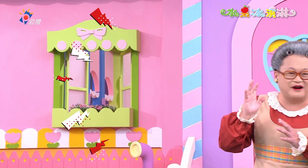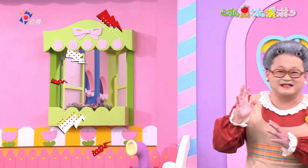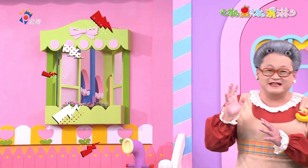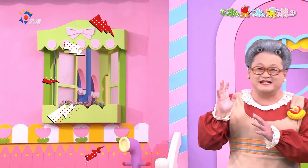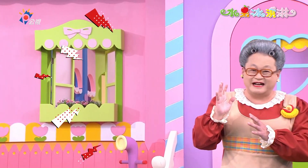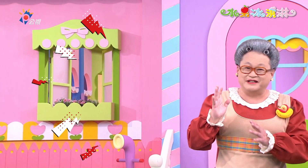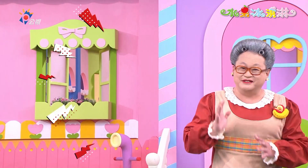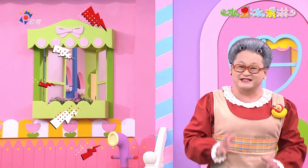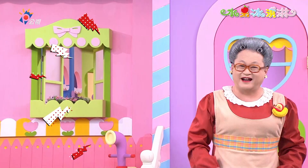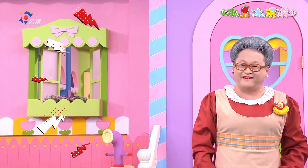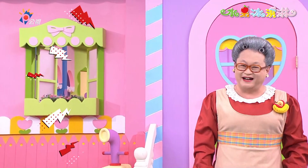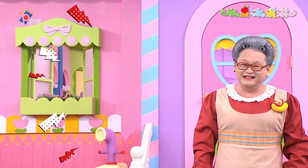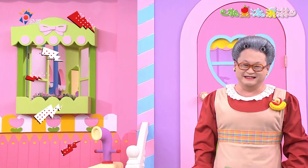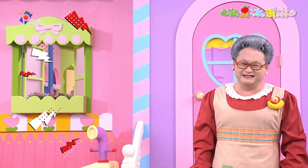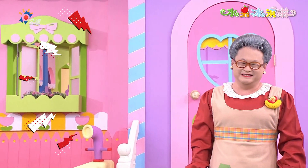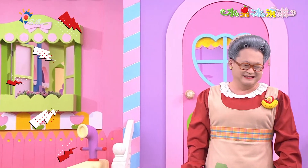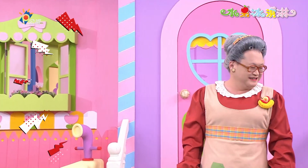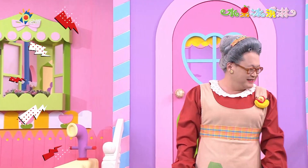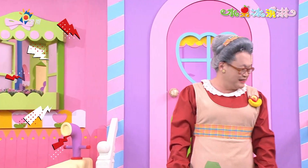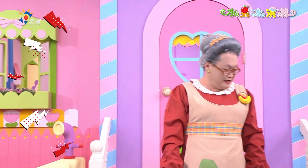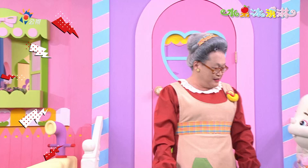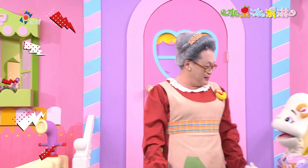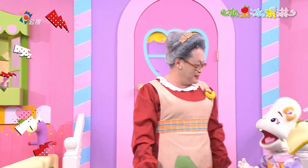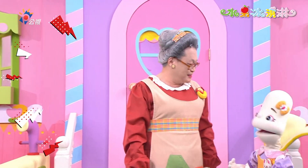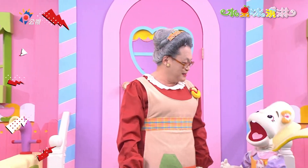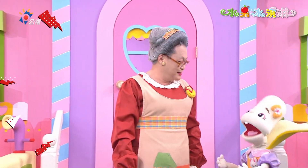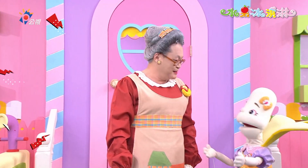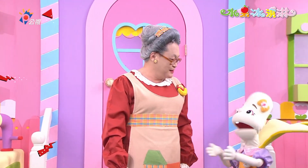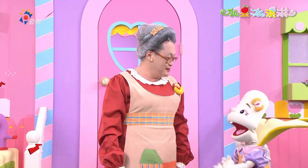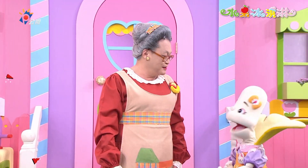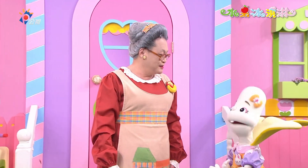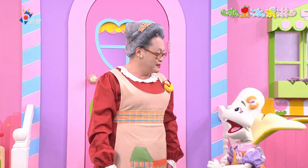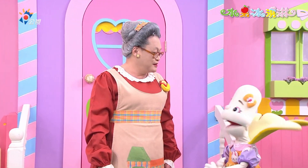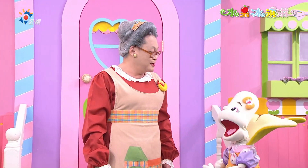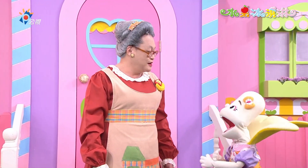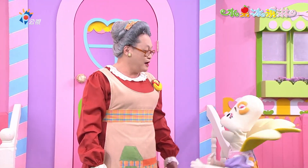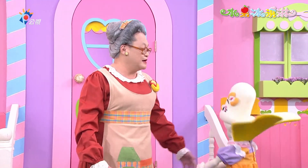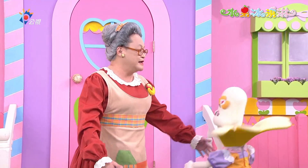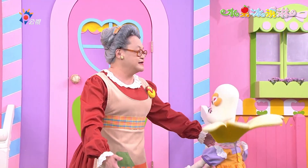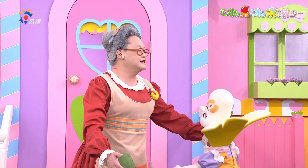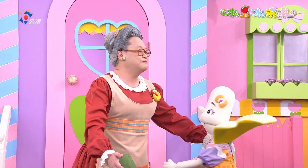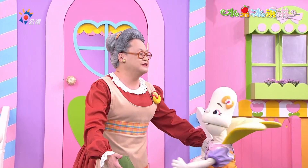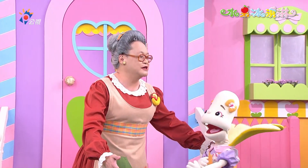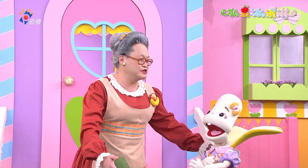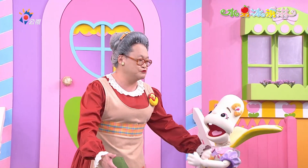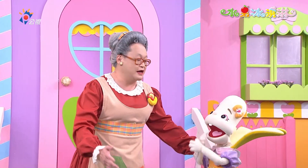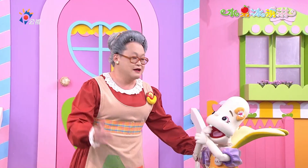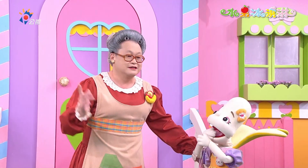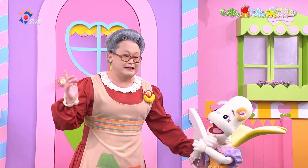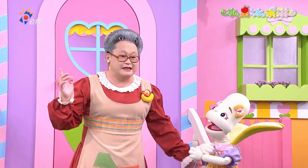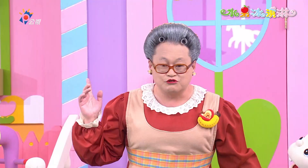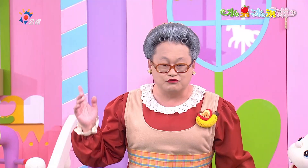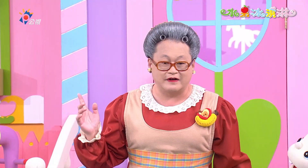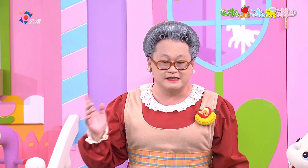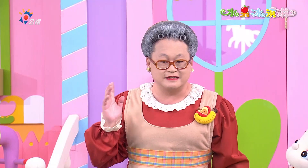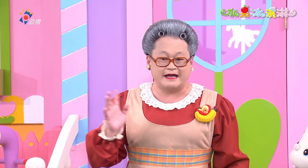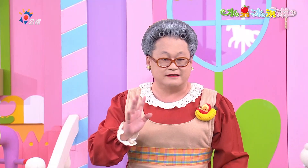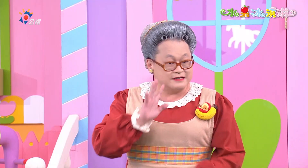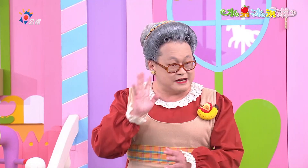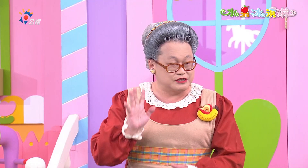哇，今天家里有点吵啊！ 奶奶，我想吃点心。 哎呀，玲玲现在不能够进去，奶奶的厨房现在正在